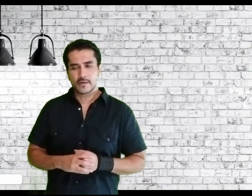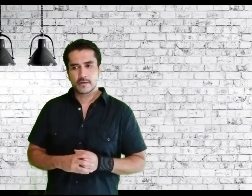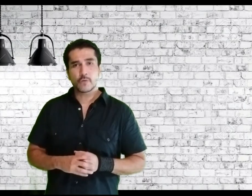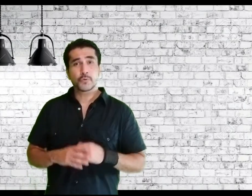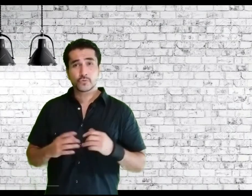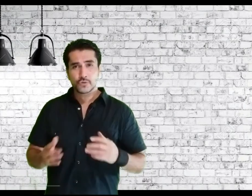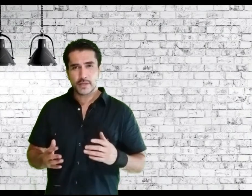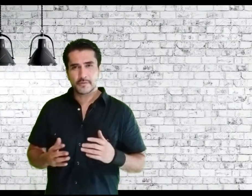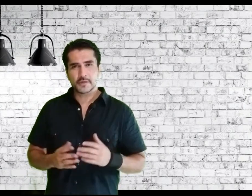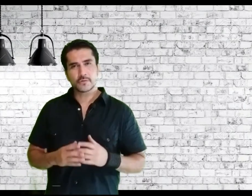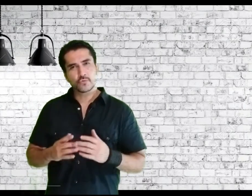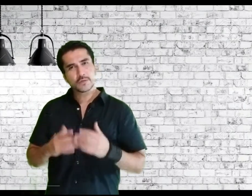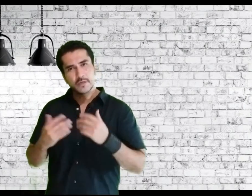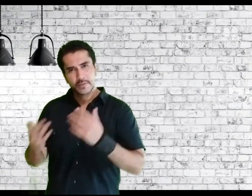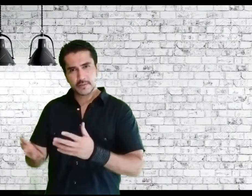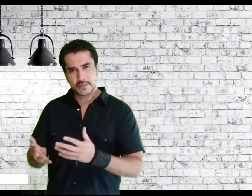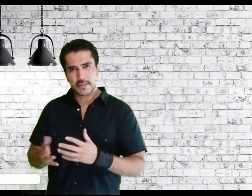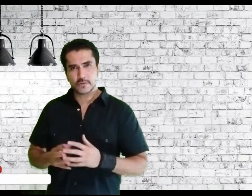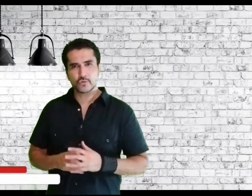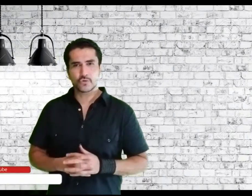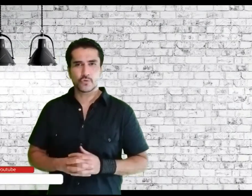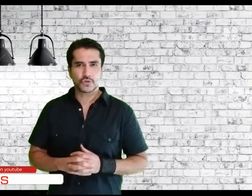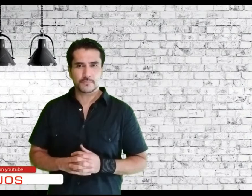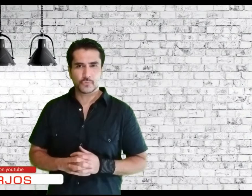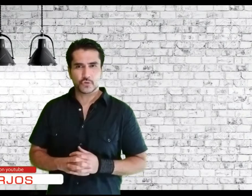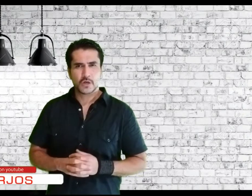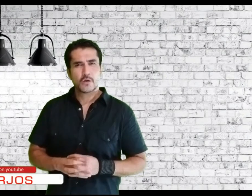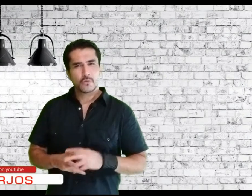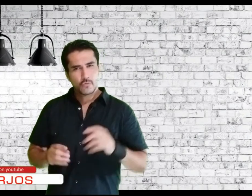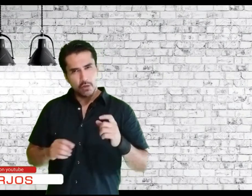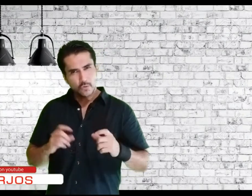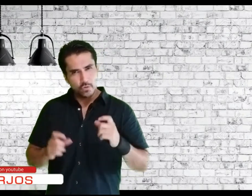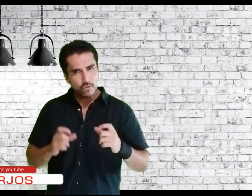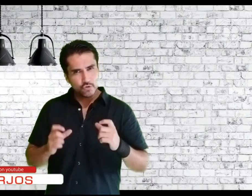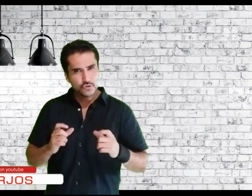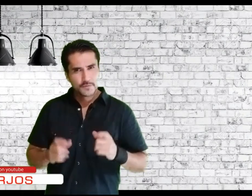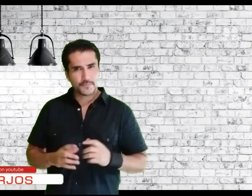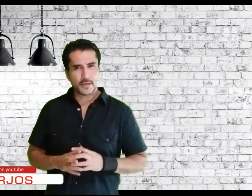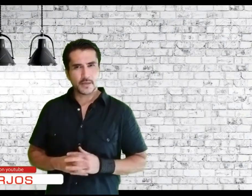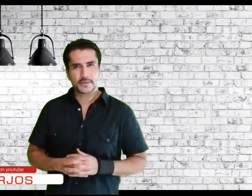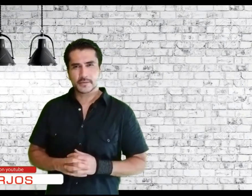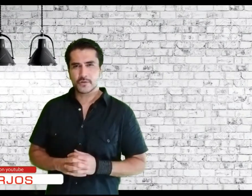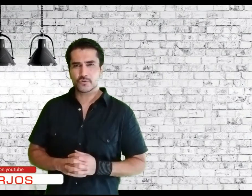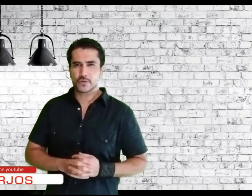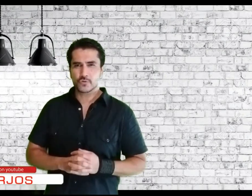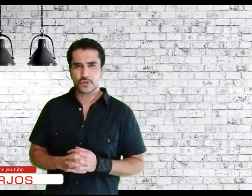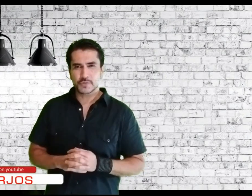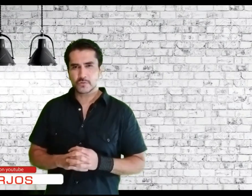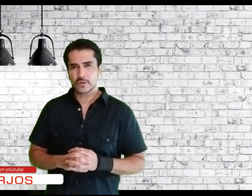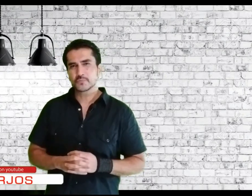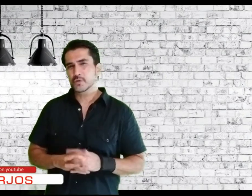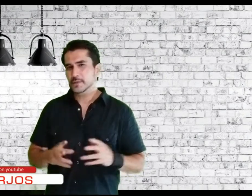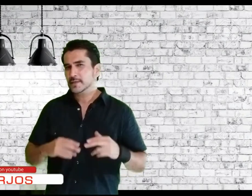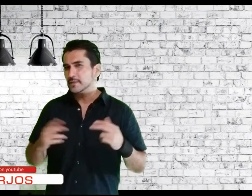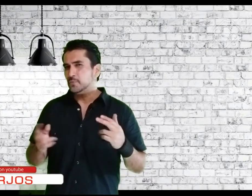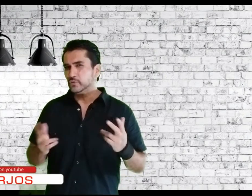la oportunidad de que tú a través de ciertos conceptos o algunos criterios de conocimiento les pueda dar esa